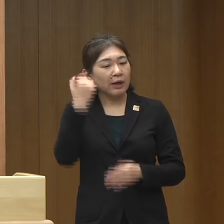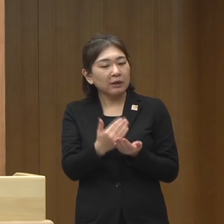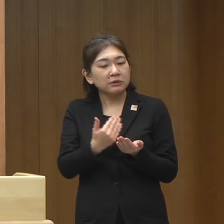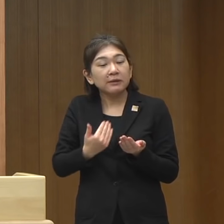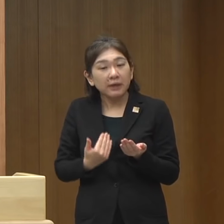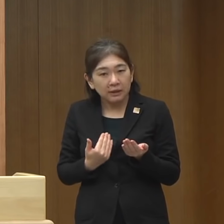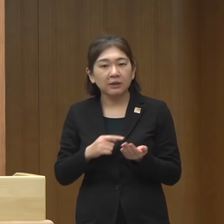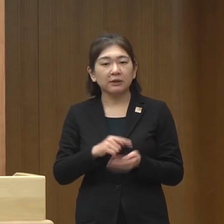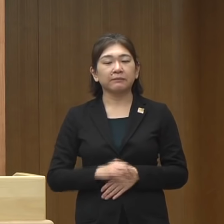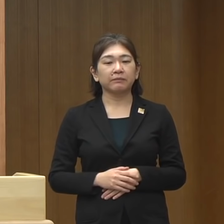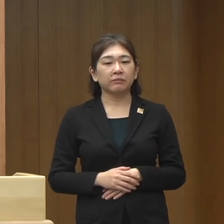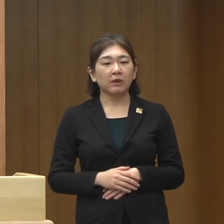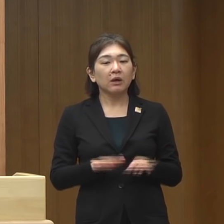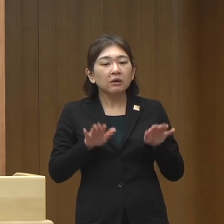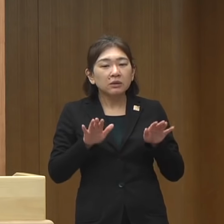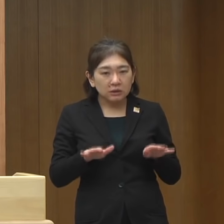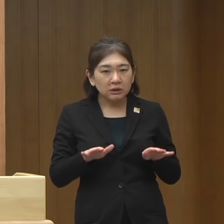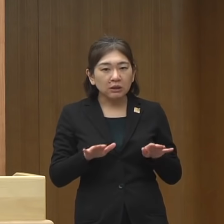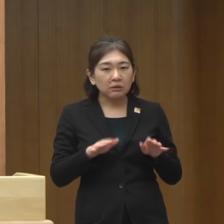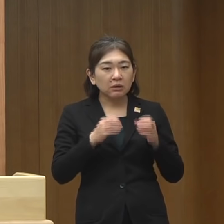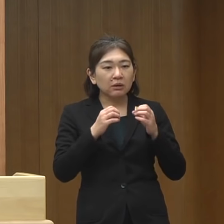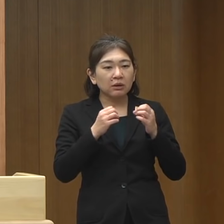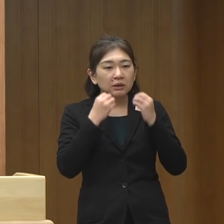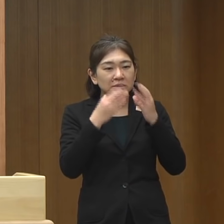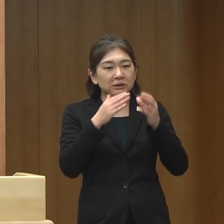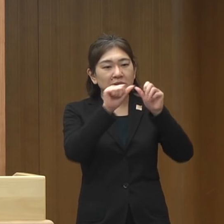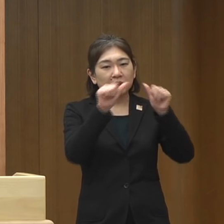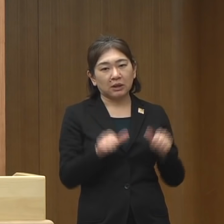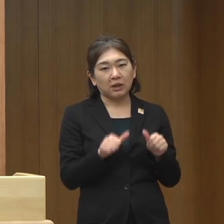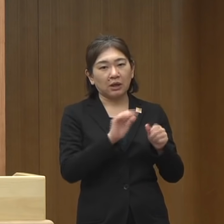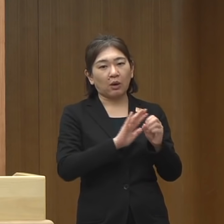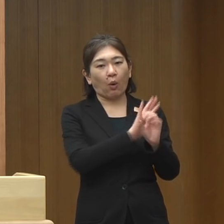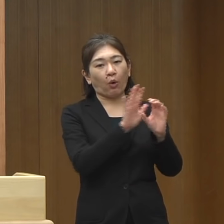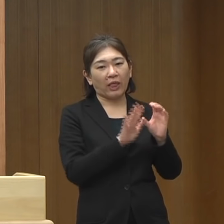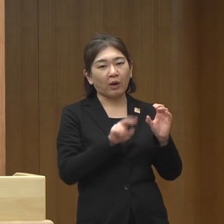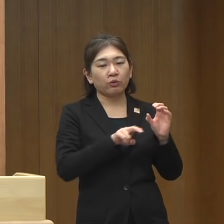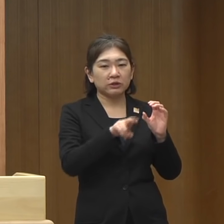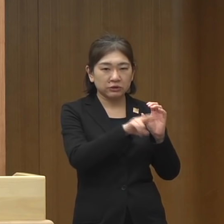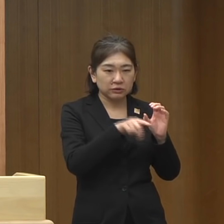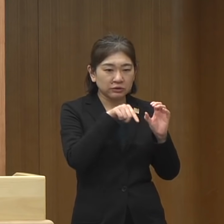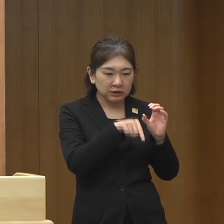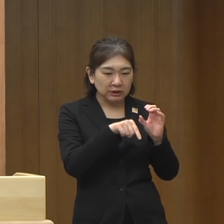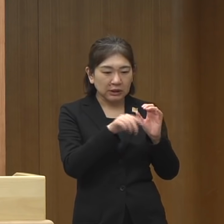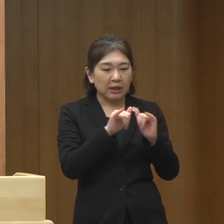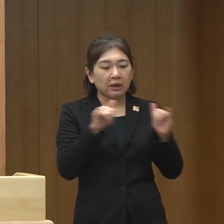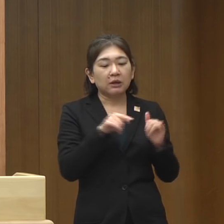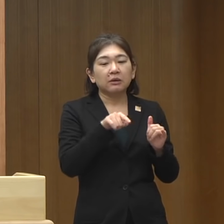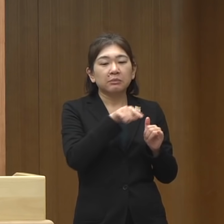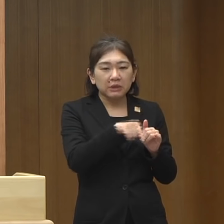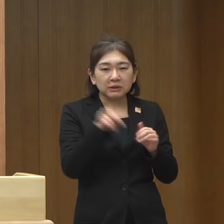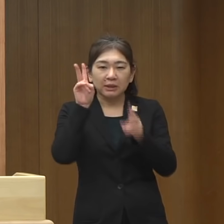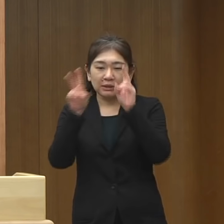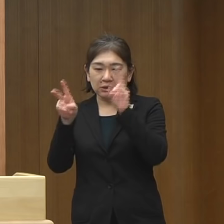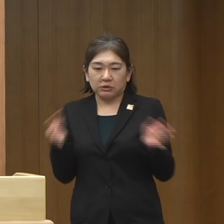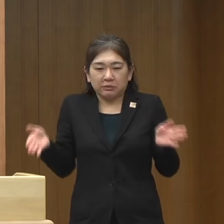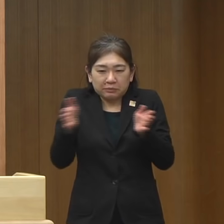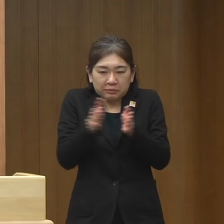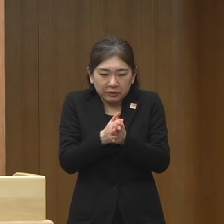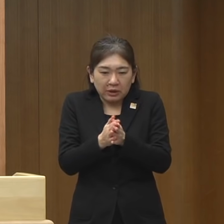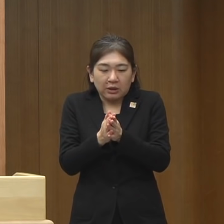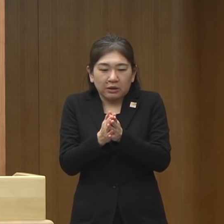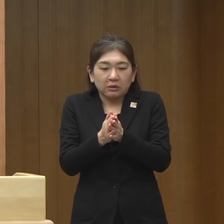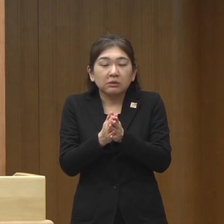時点はまさに新型コロナウイルスに道民や事業者の皆様が一丸となって立ち向かい乗り越えてい